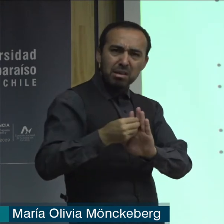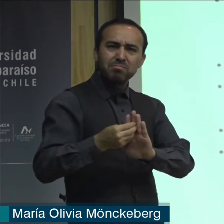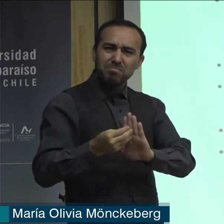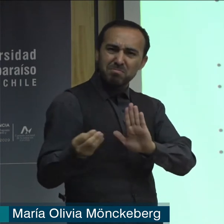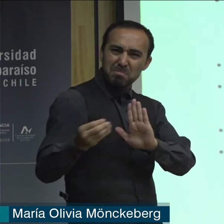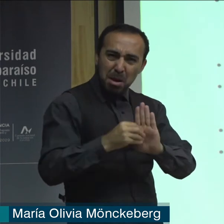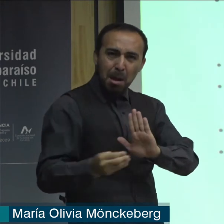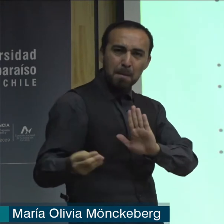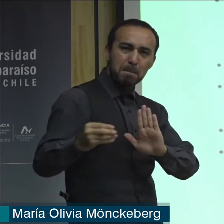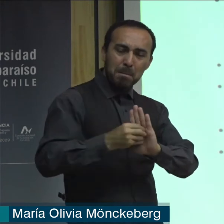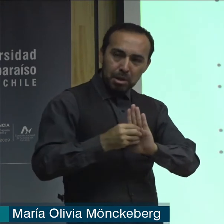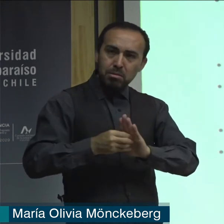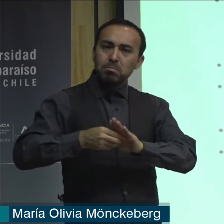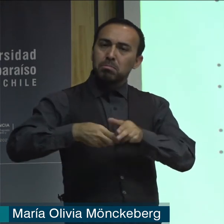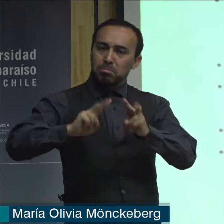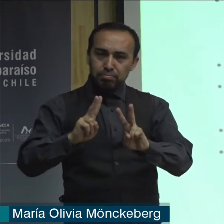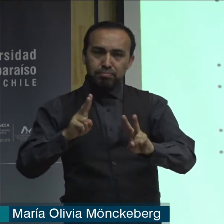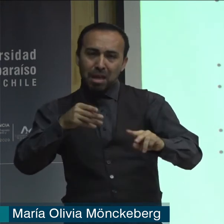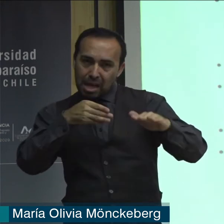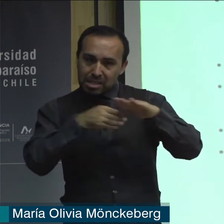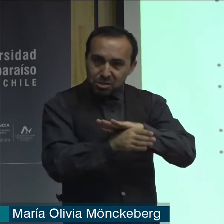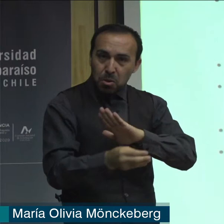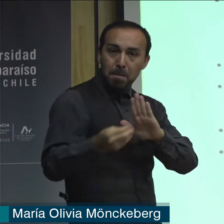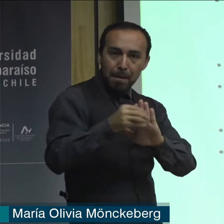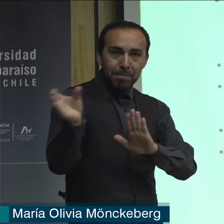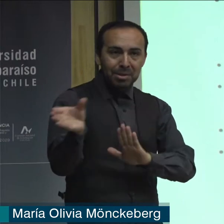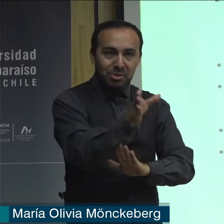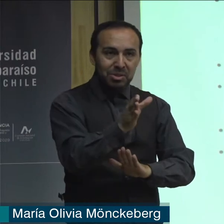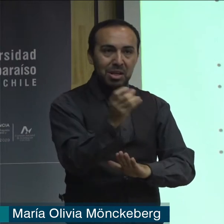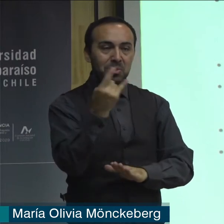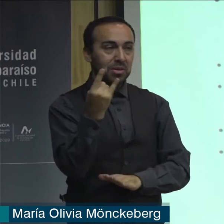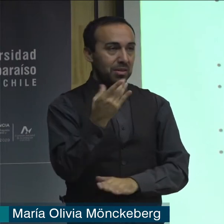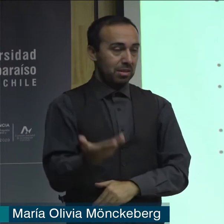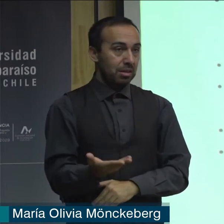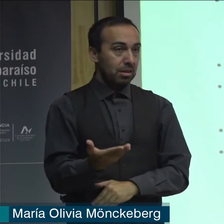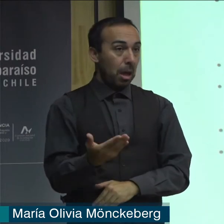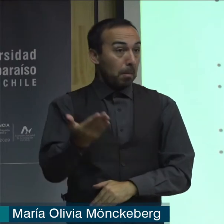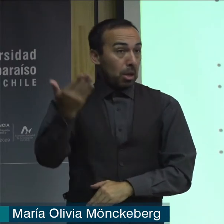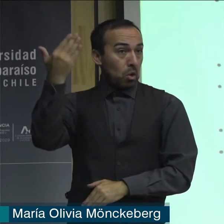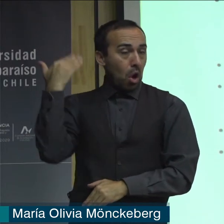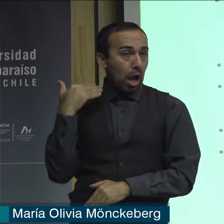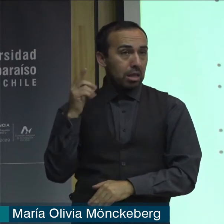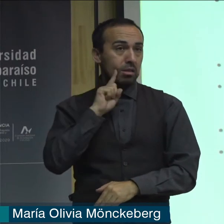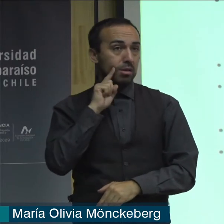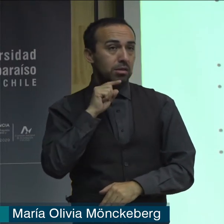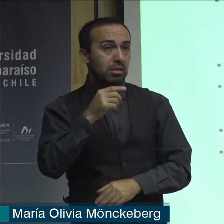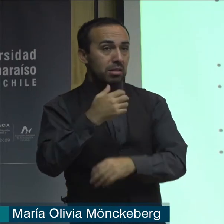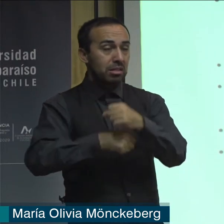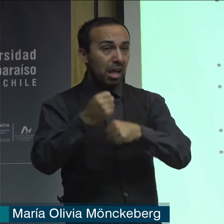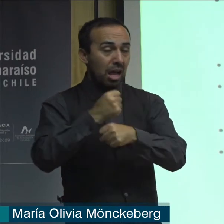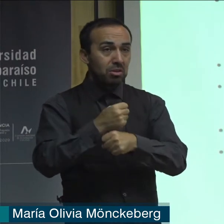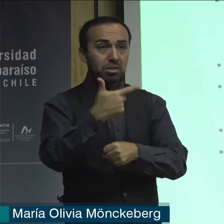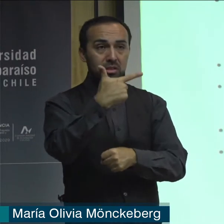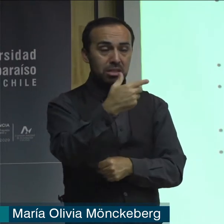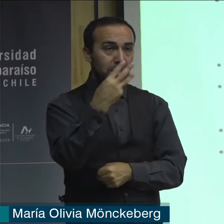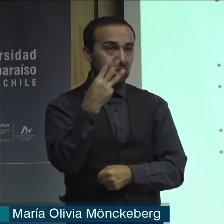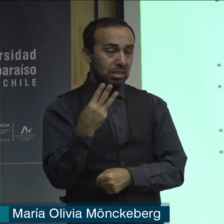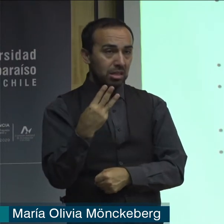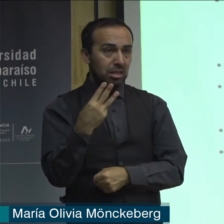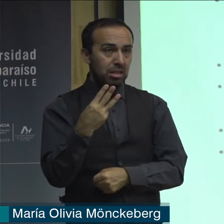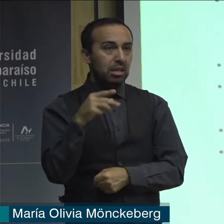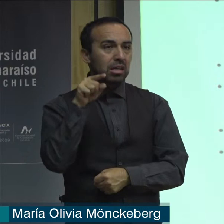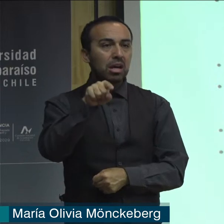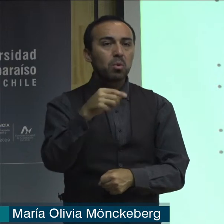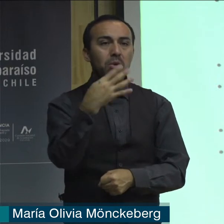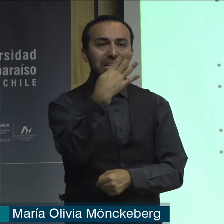universidades pero en el 73 eran 145.000 los estudiantes que